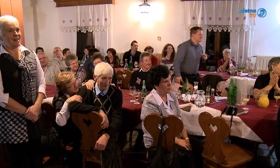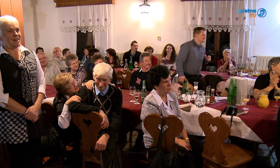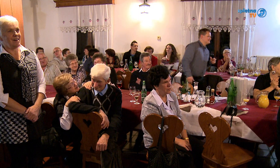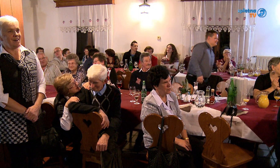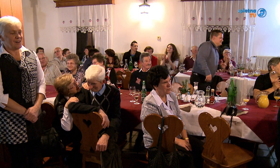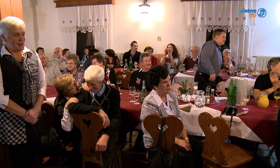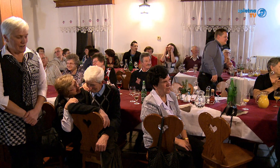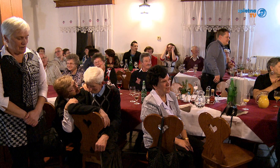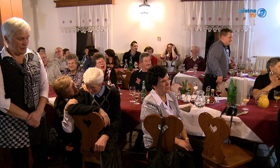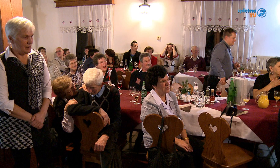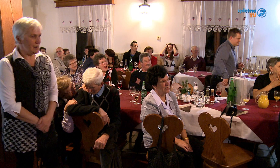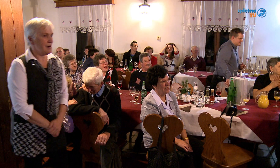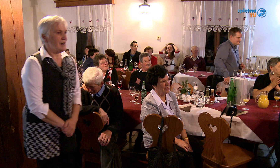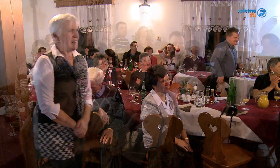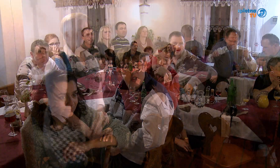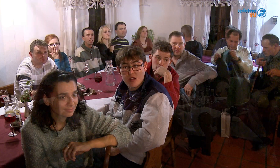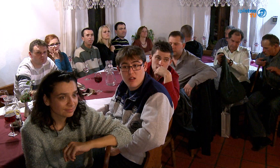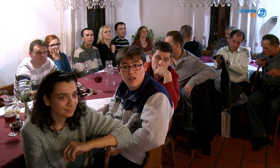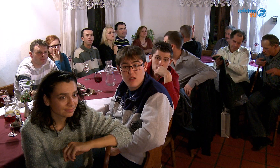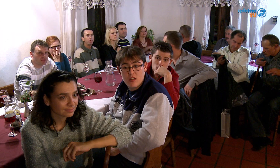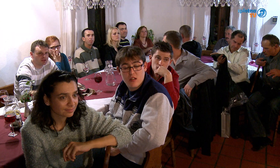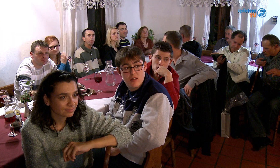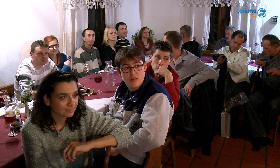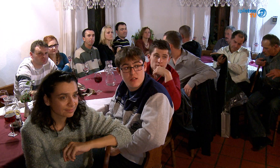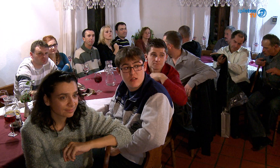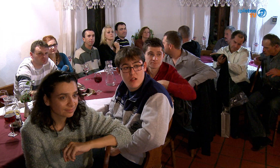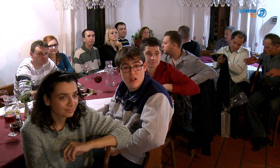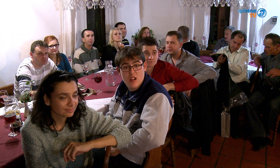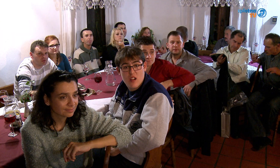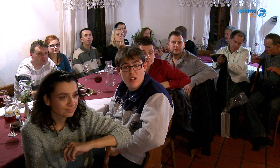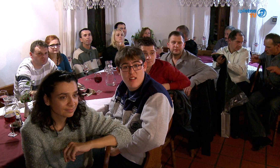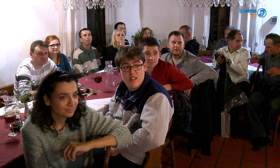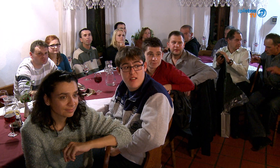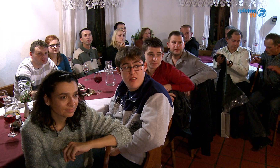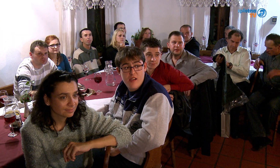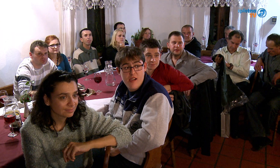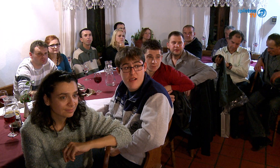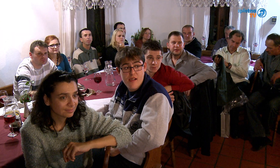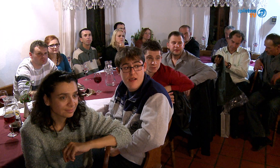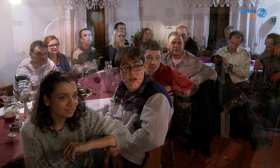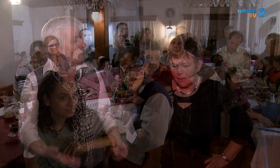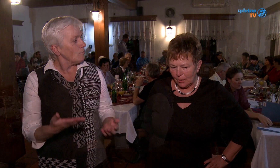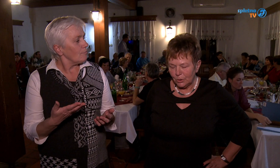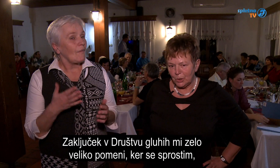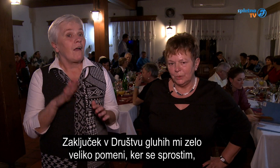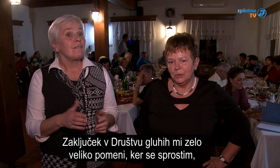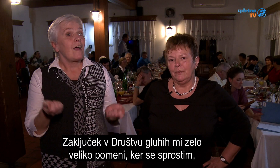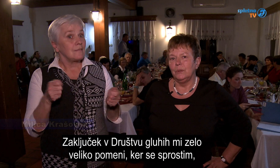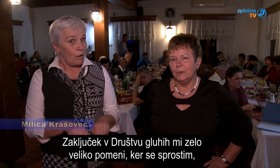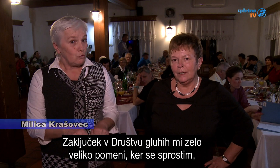Ja, v redu. In bolj radi prihajali v društvo. Na zaključku društva gluhih